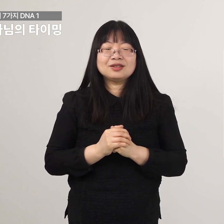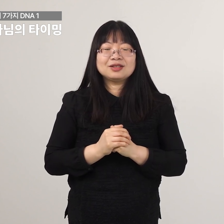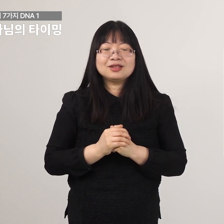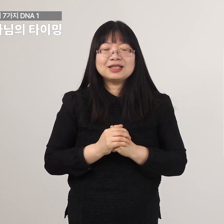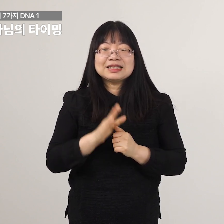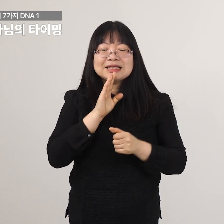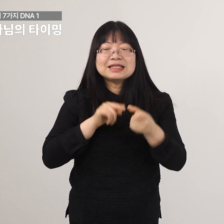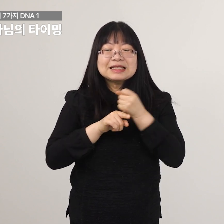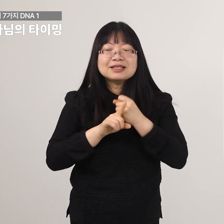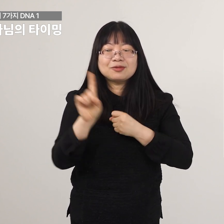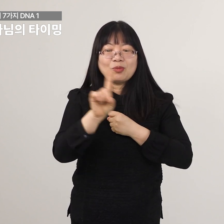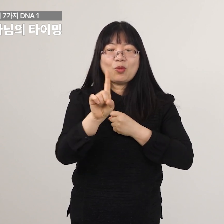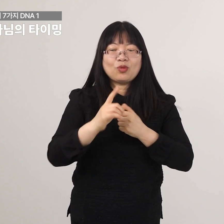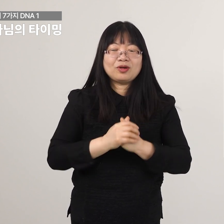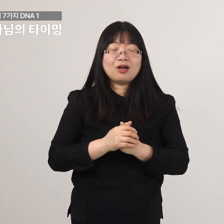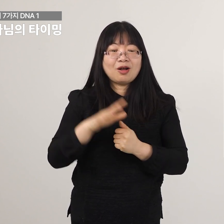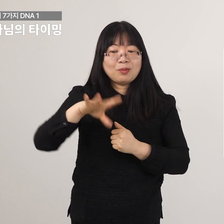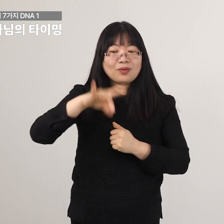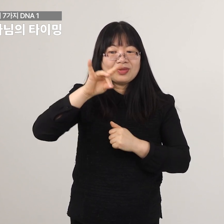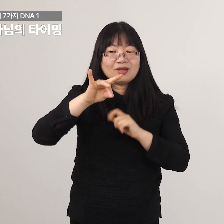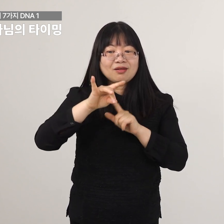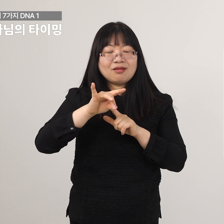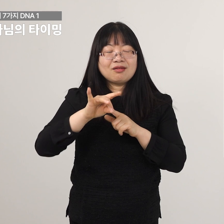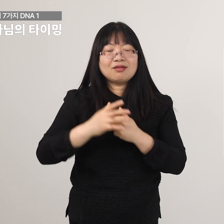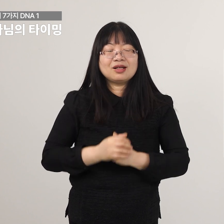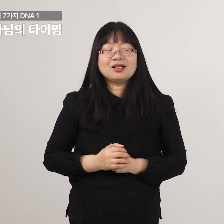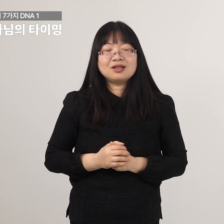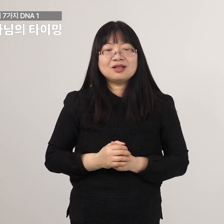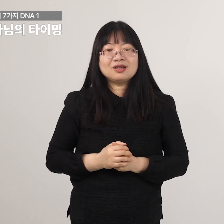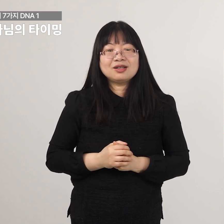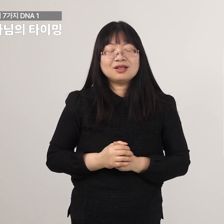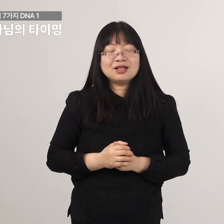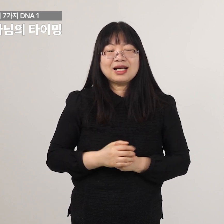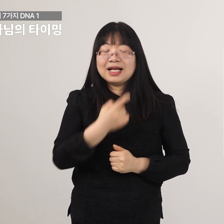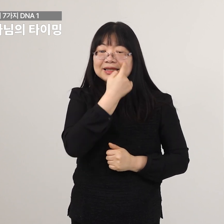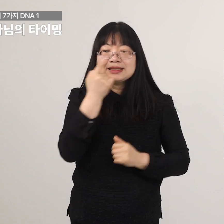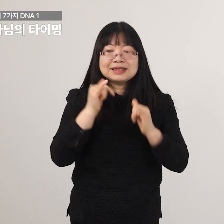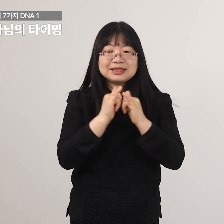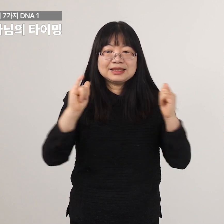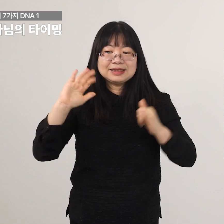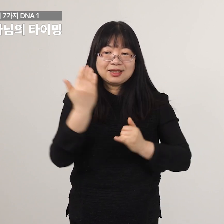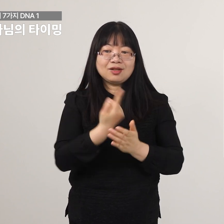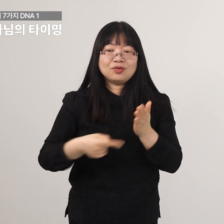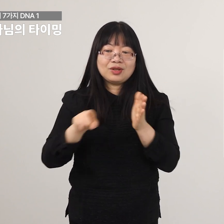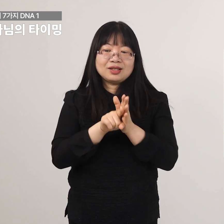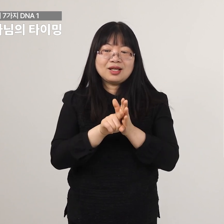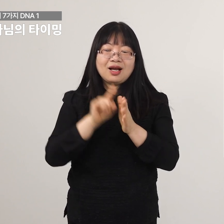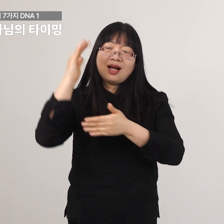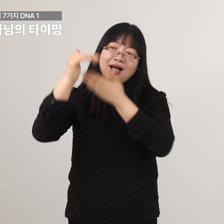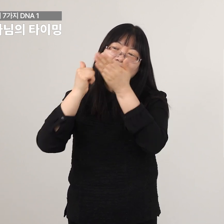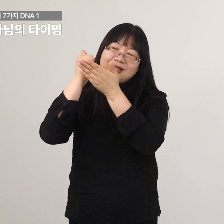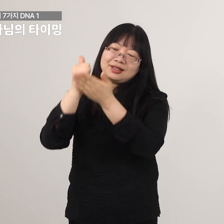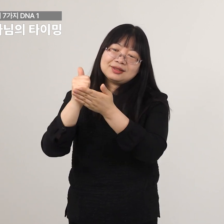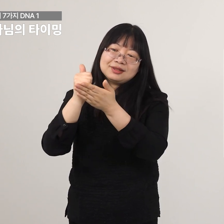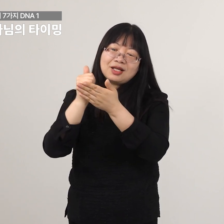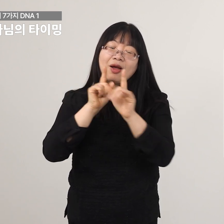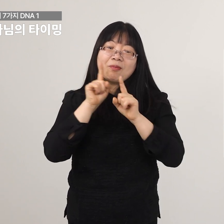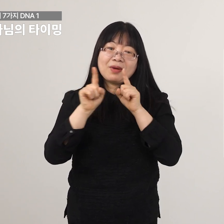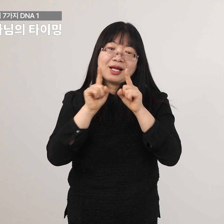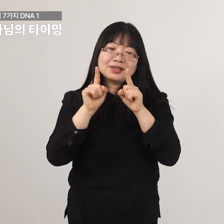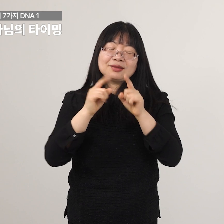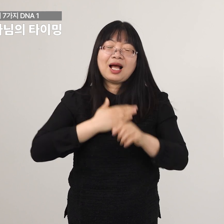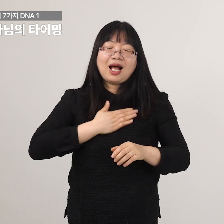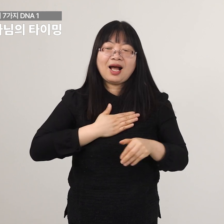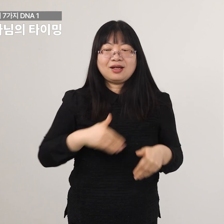묵직한 진리는 먼저 증인이 되기 위해서는 하나님의